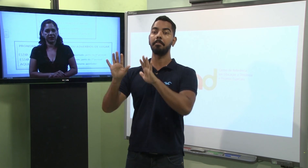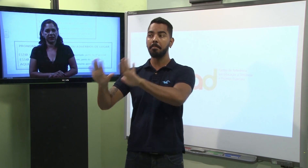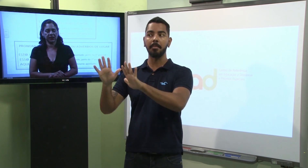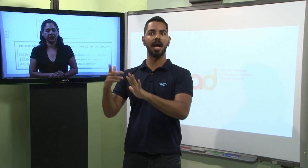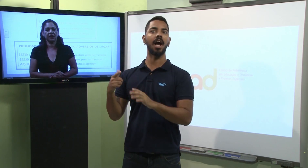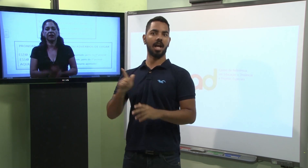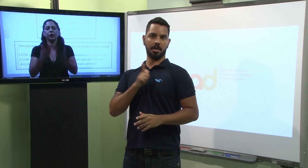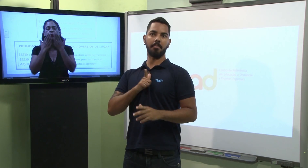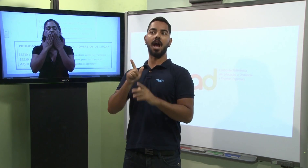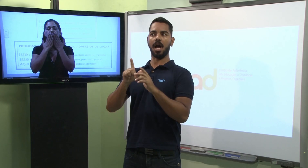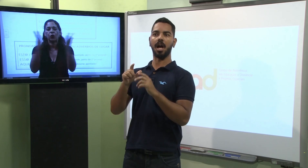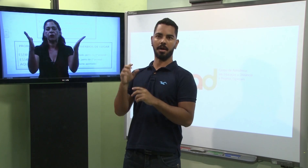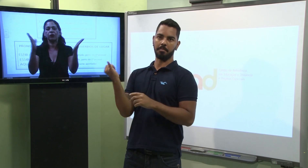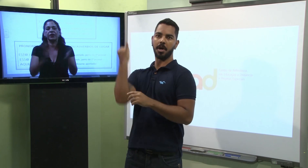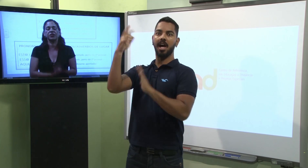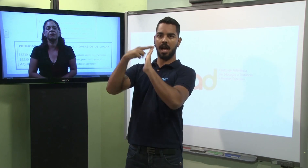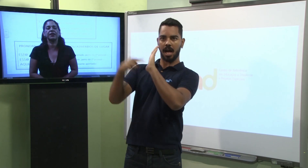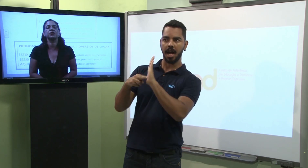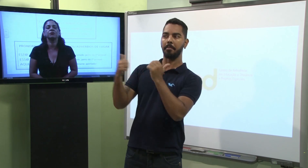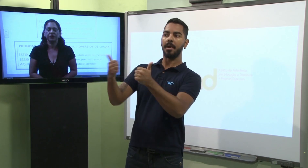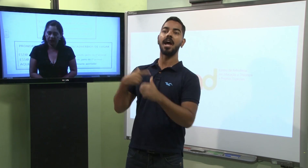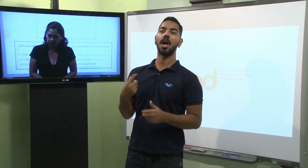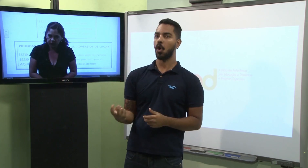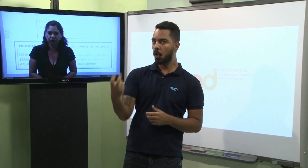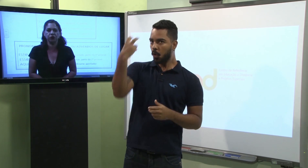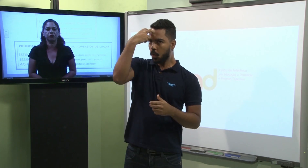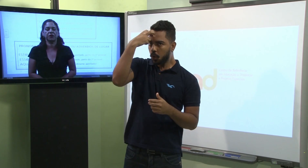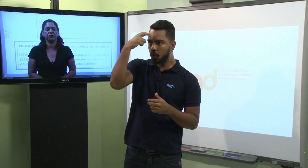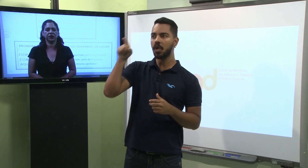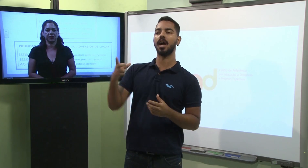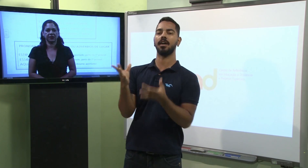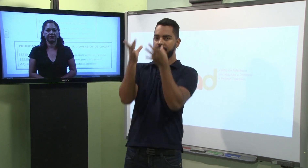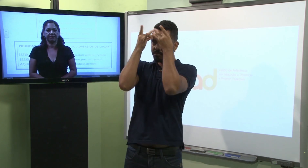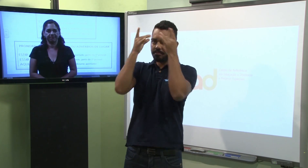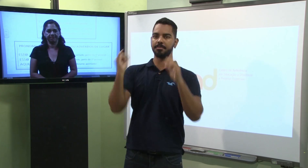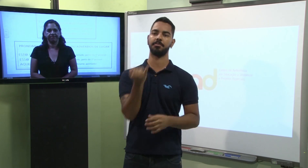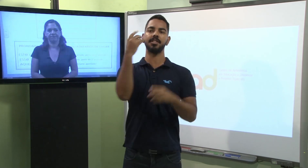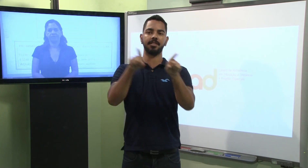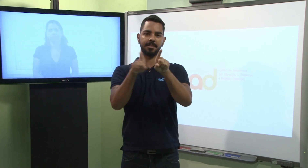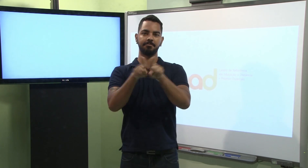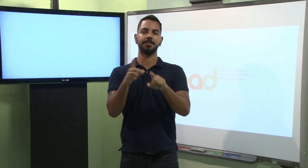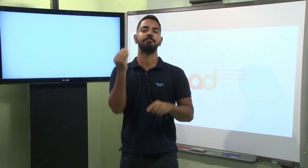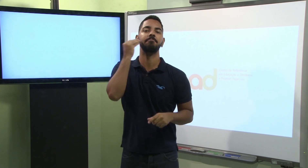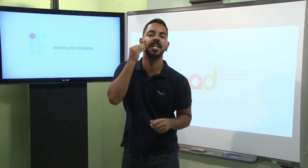que a mesma traz em si. Então, um grande beijo e bons estudos para vocês.